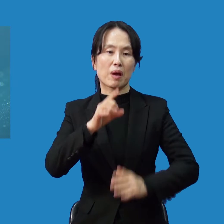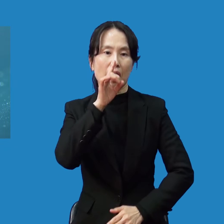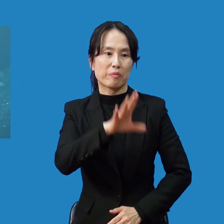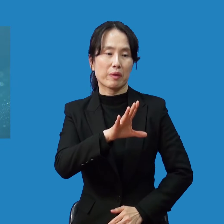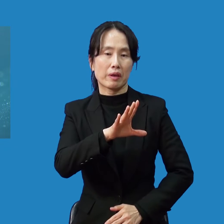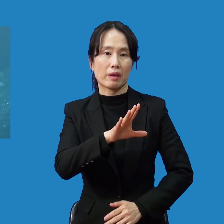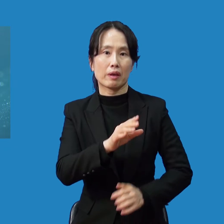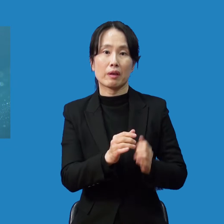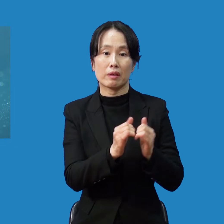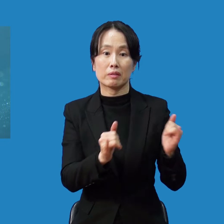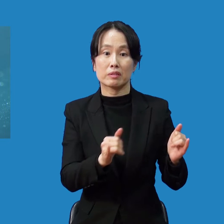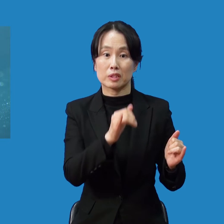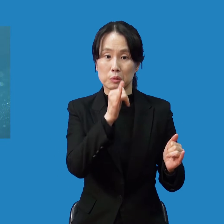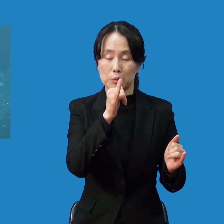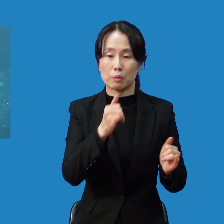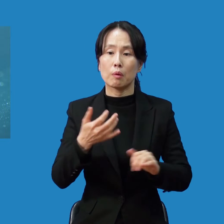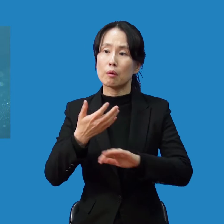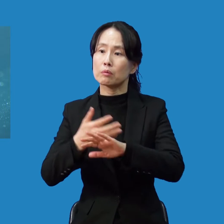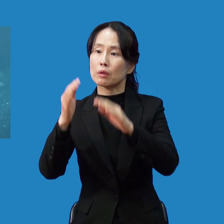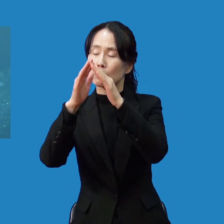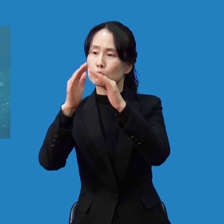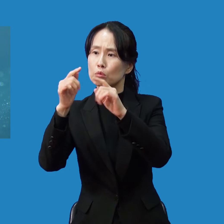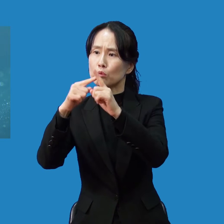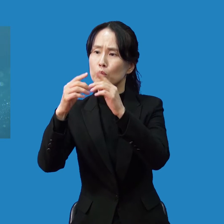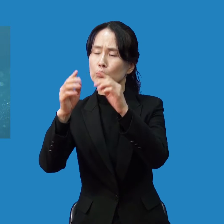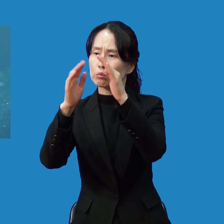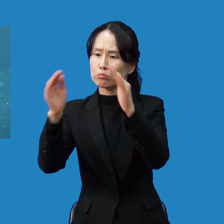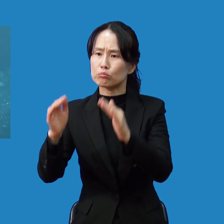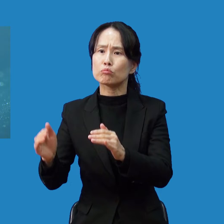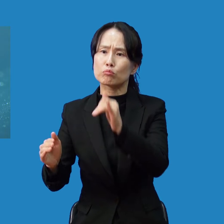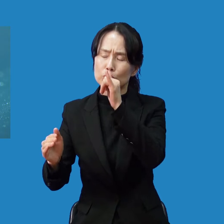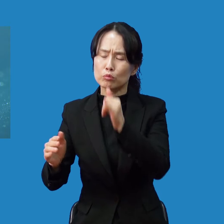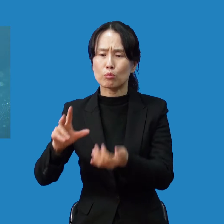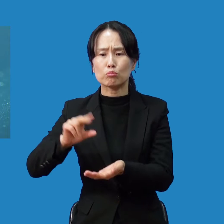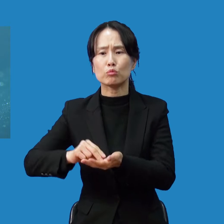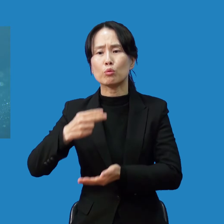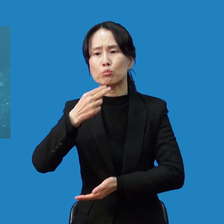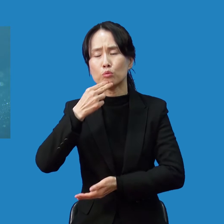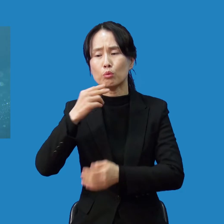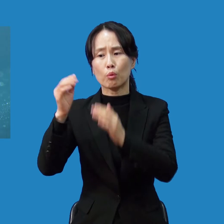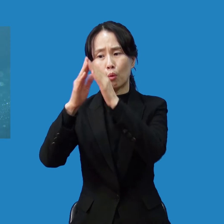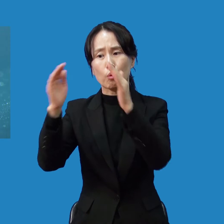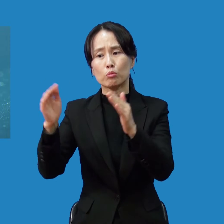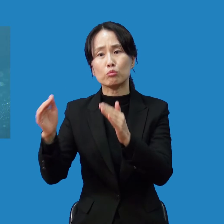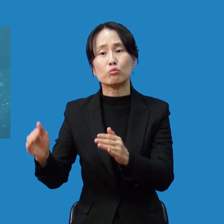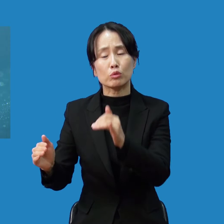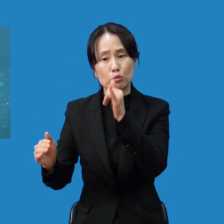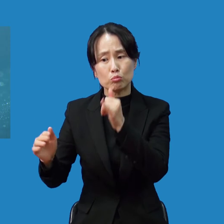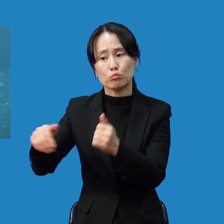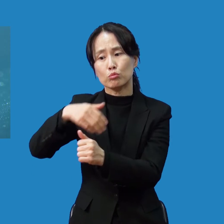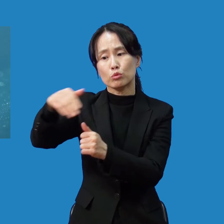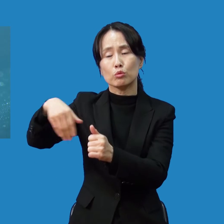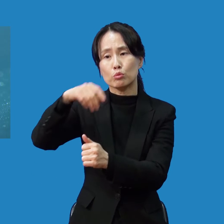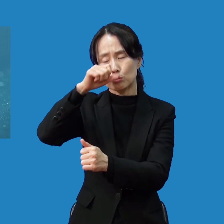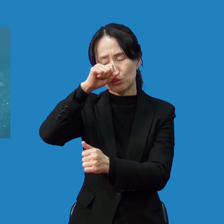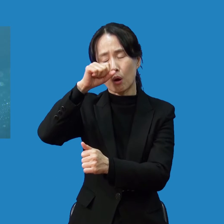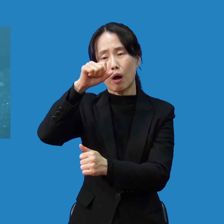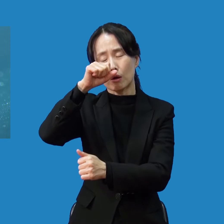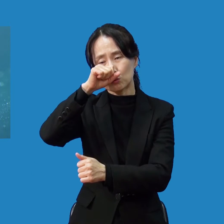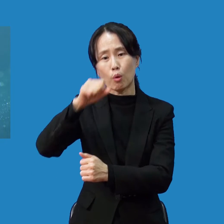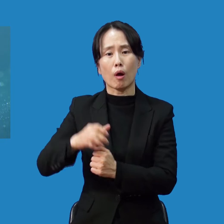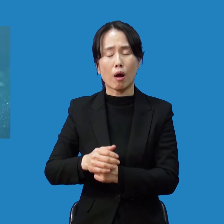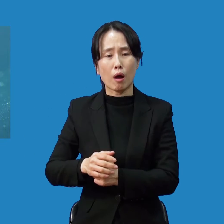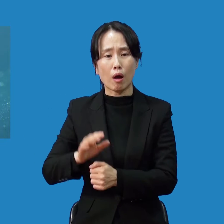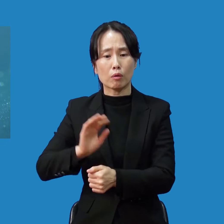사람들과, 다른 교회도 다 하는데 뭐가 문제냐, 또 트리가 있으면 분위기도 좋고 좋은데